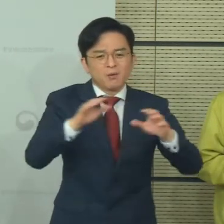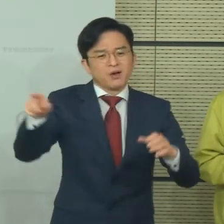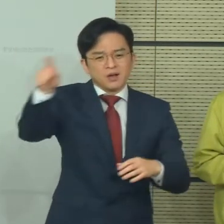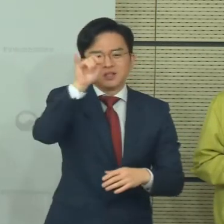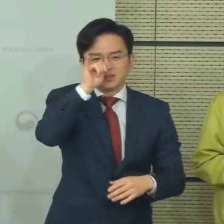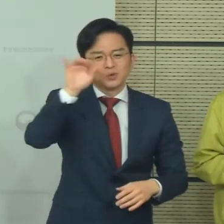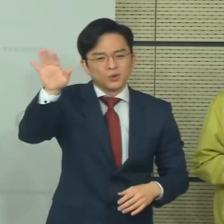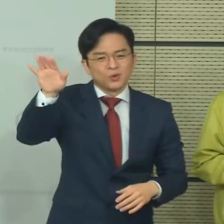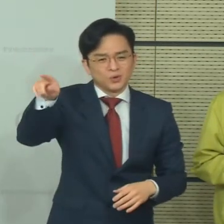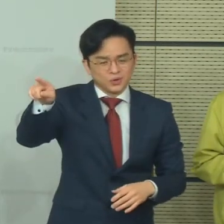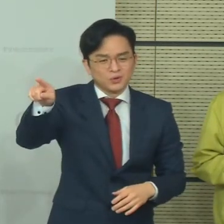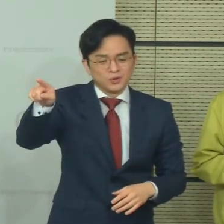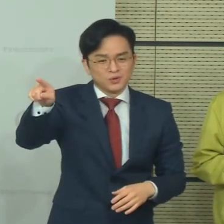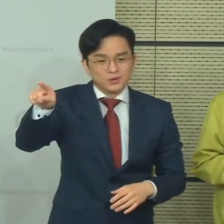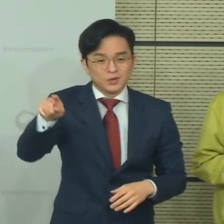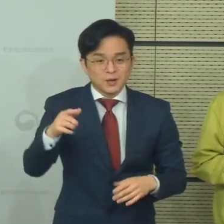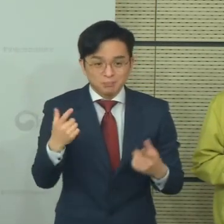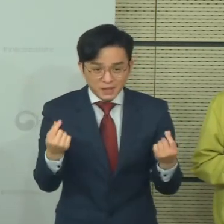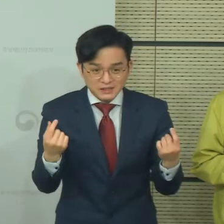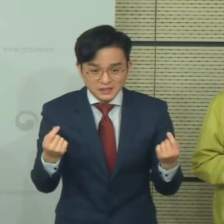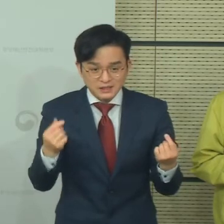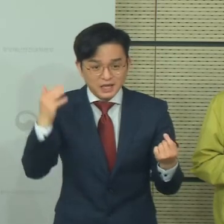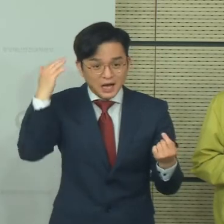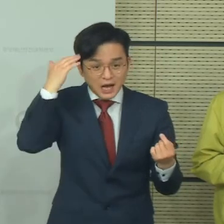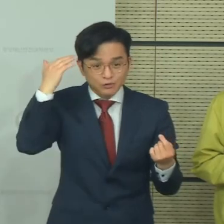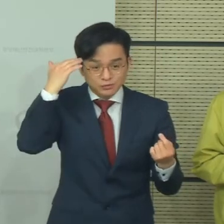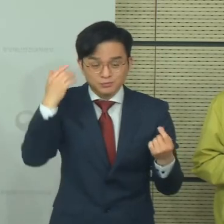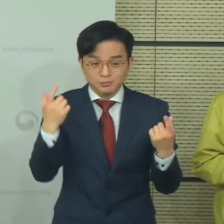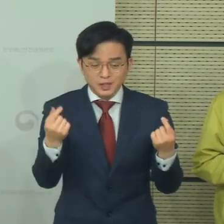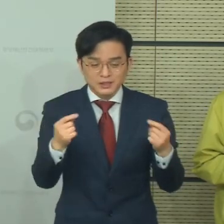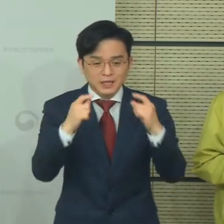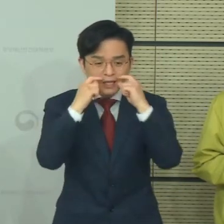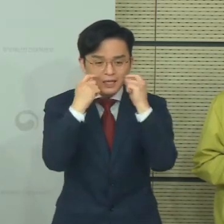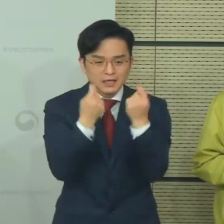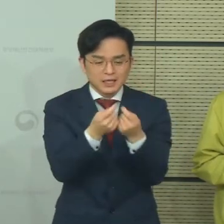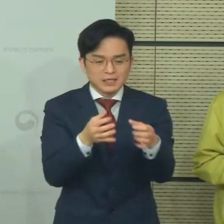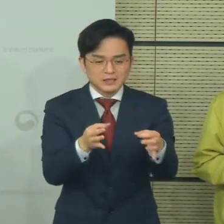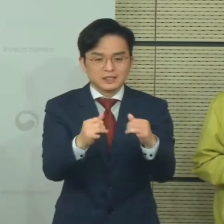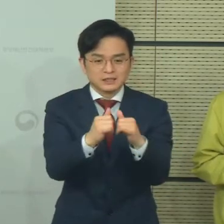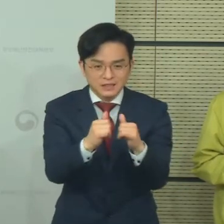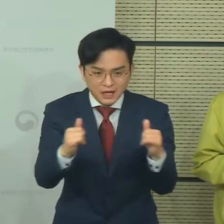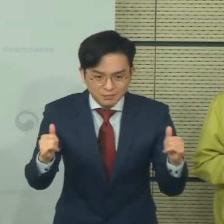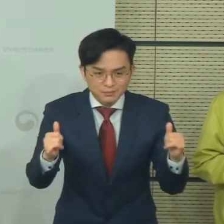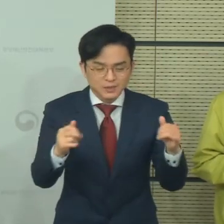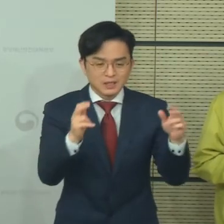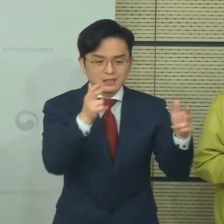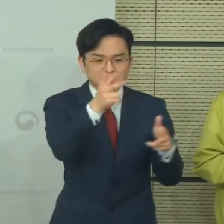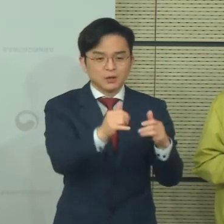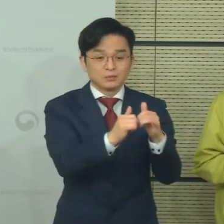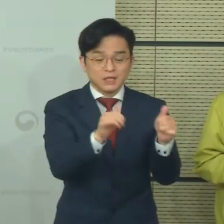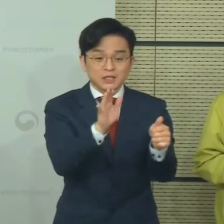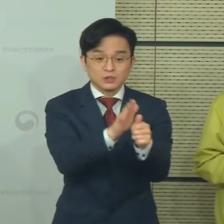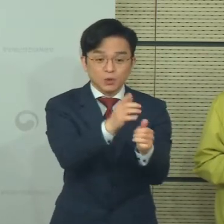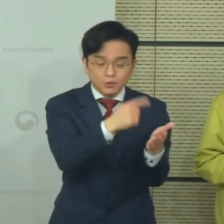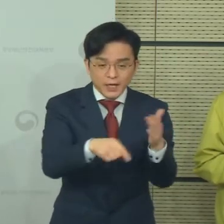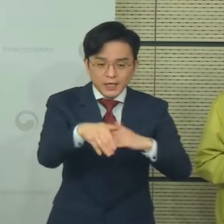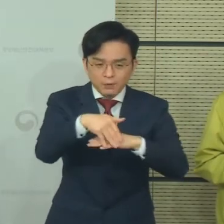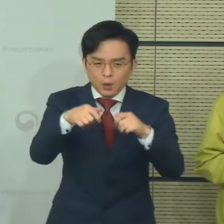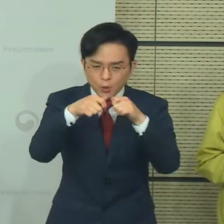혹은 영세 사업장들에 대한 지원 방안들도 복합적으로 같이 상의해서 생활 방역 체계에 대한 방안들을 확립하도록